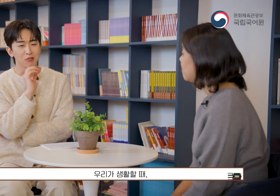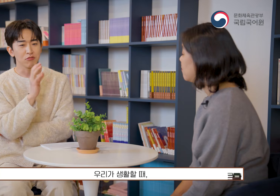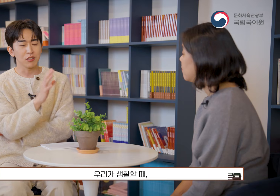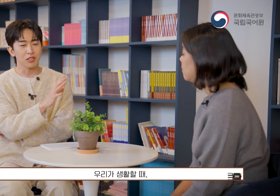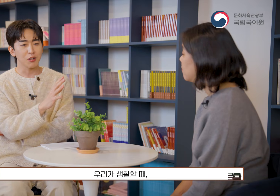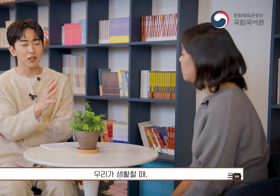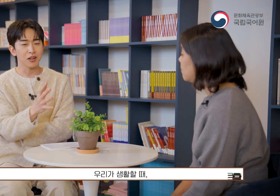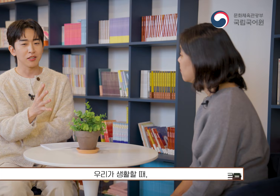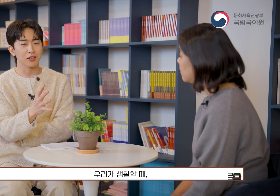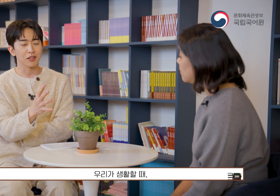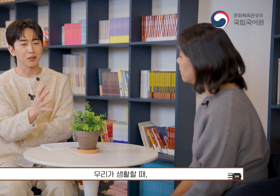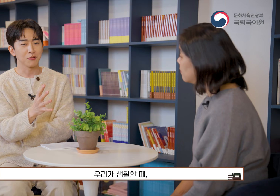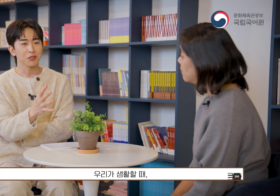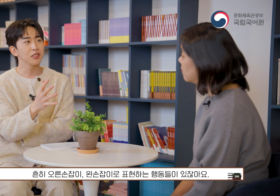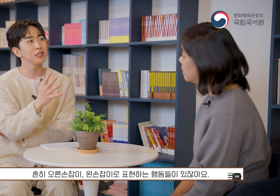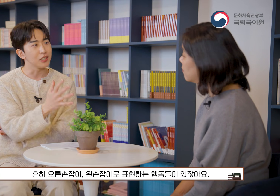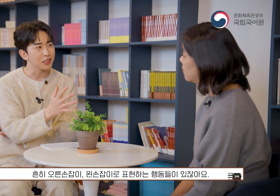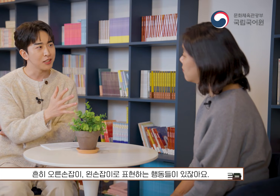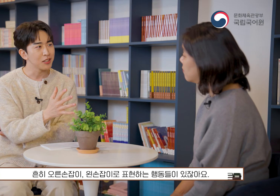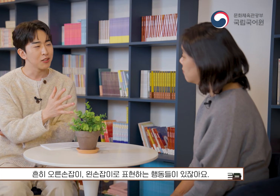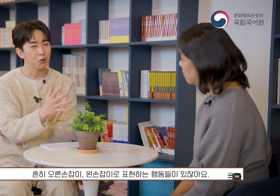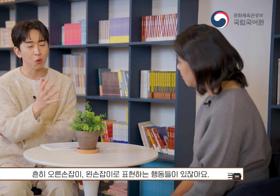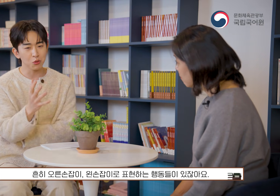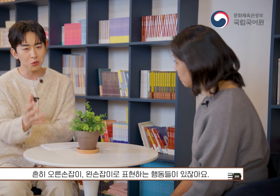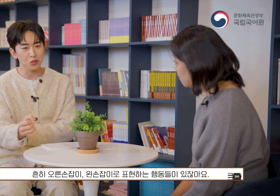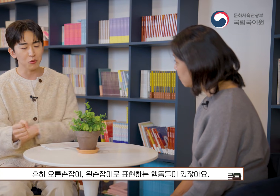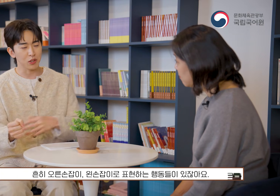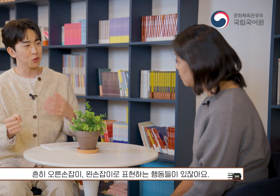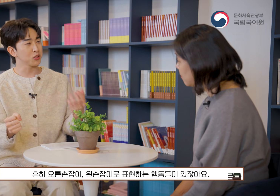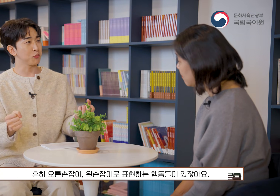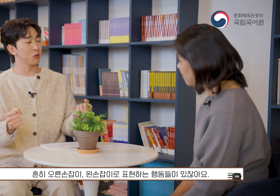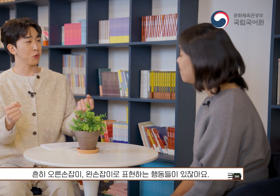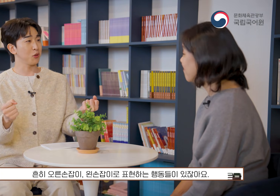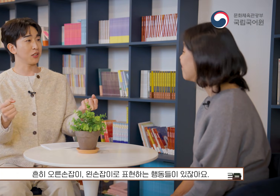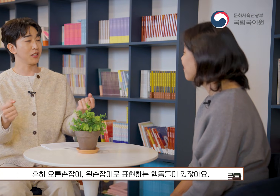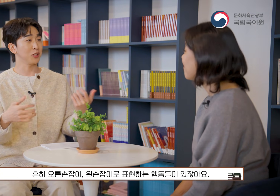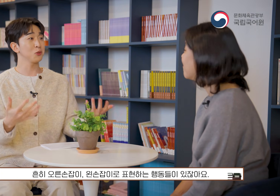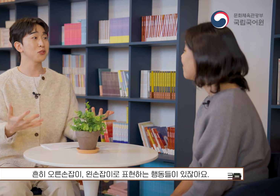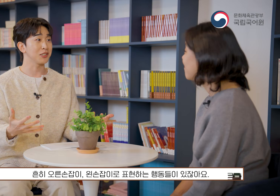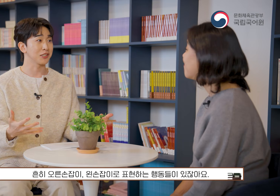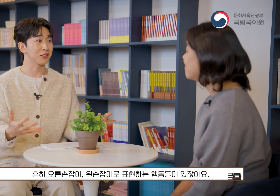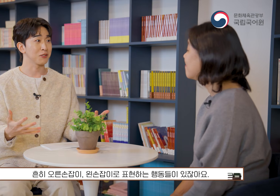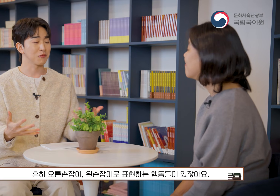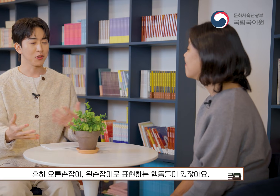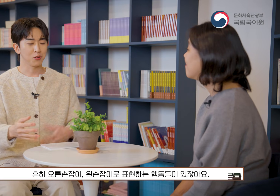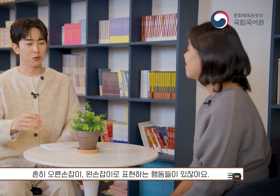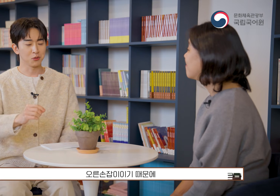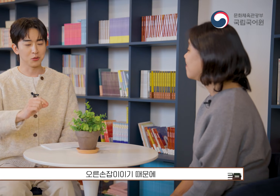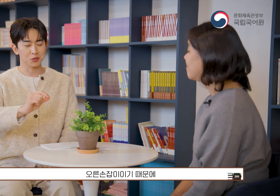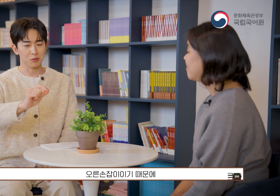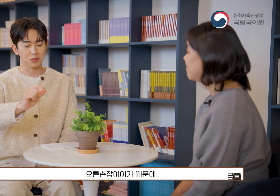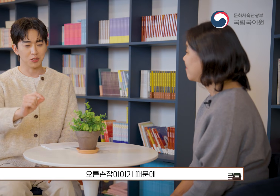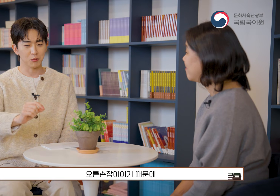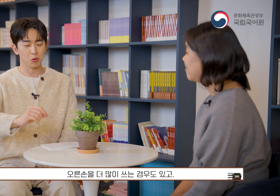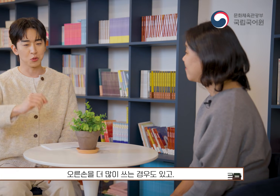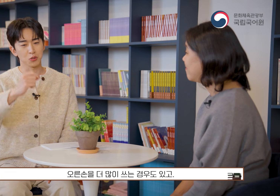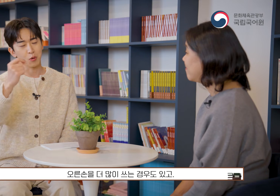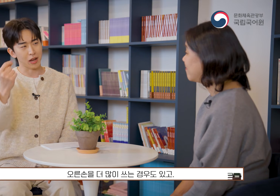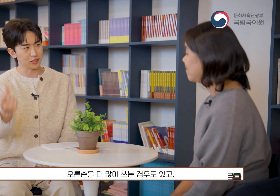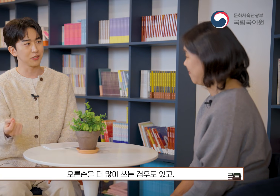우리가 생활을 할 때 흔히 오른손잡이, 왼손잡이로 표현하는 행동들이 있잖아요. 오른손잡이이기 때문에 오른손을 더 많이 쓰는